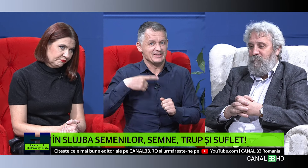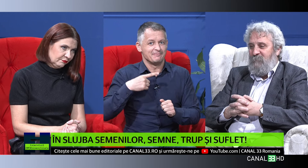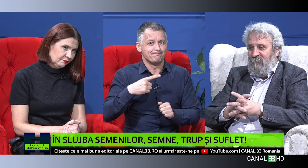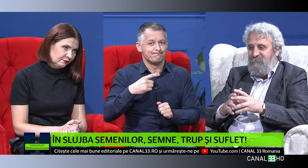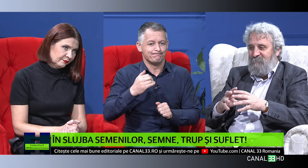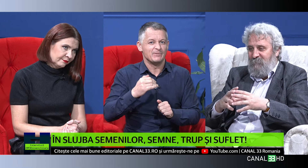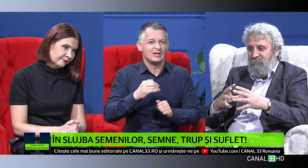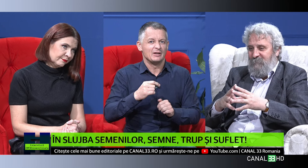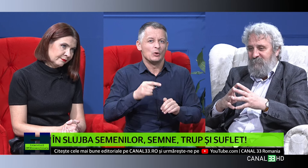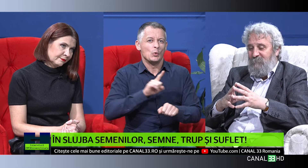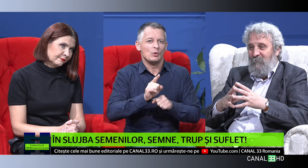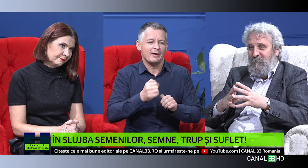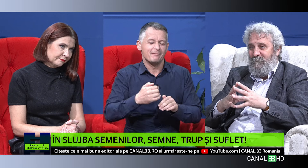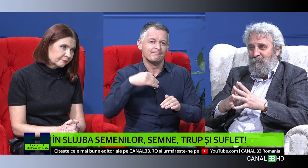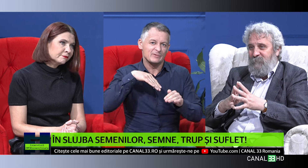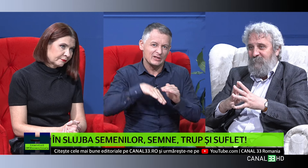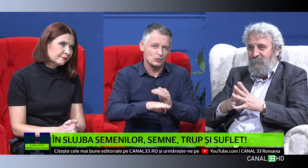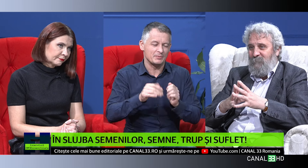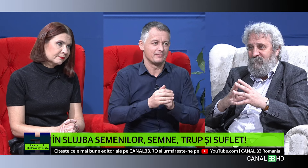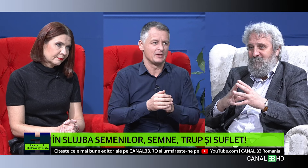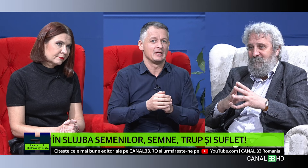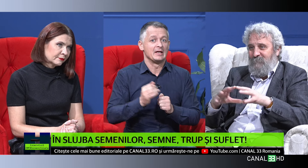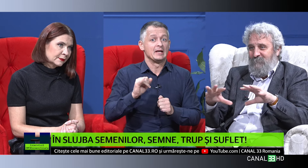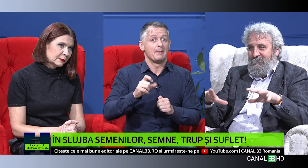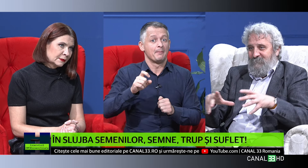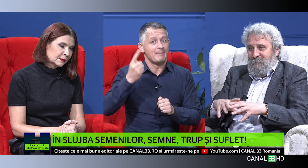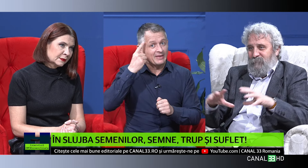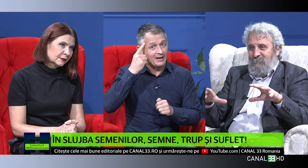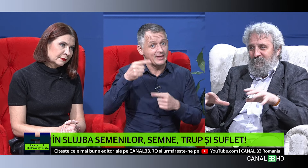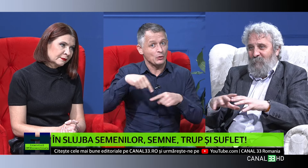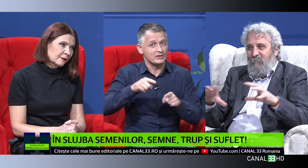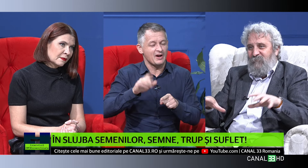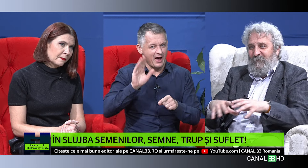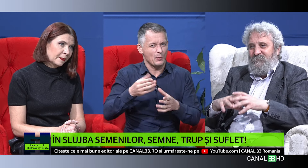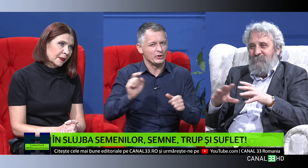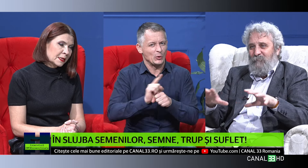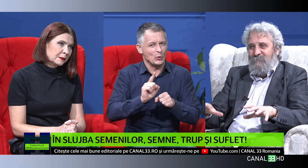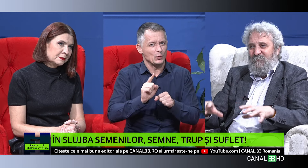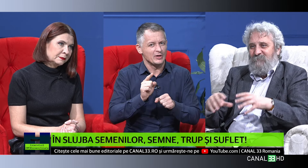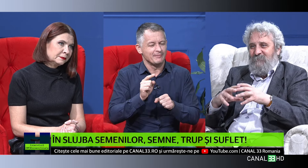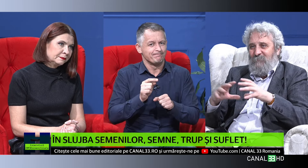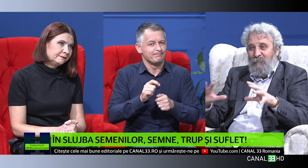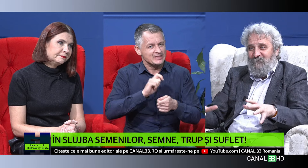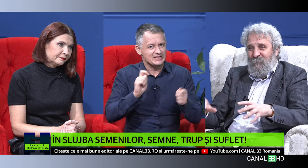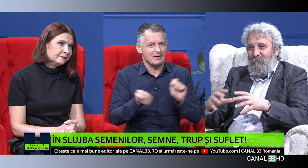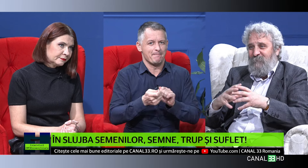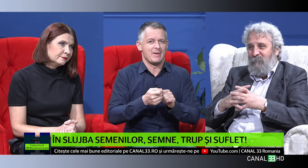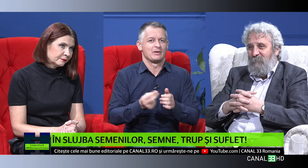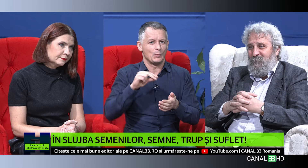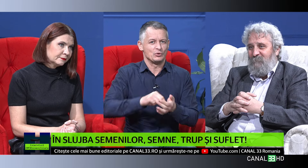Deci mentalitatea noastră încă mai are multe lucruri de, nu știu, compensat, de pus în practică, de pus în valoare și așa mai